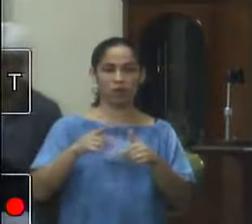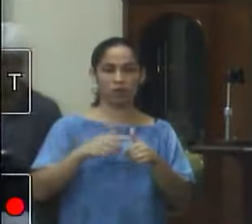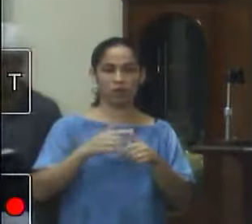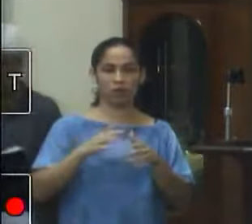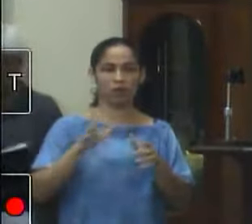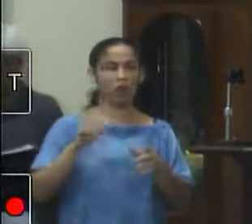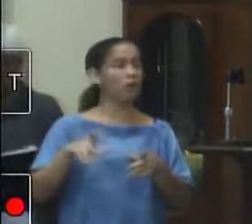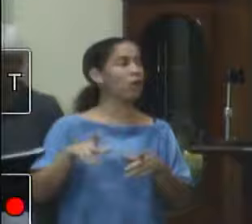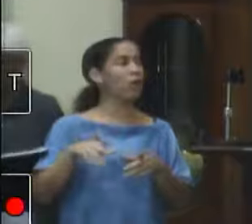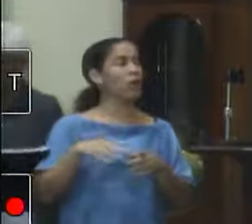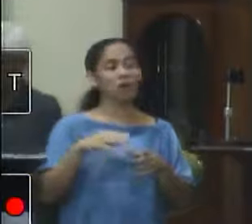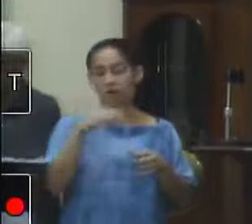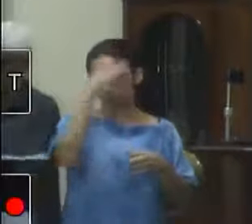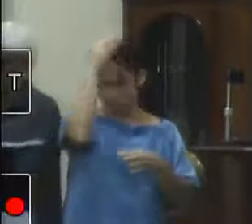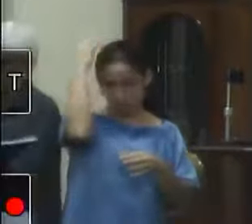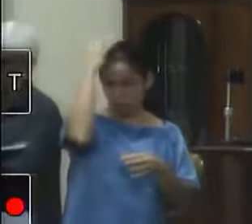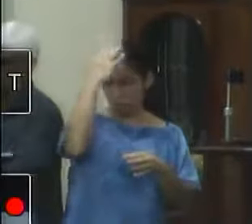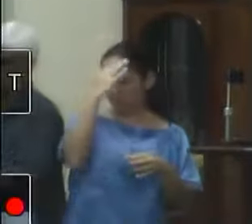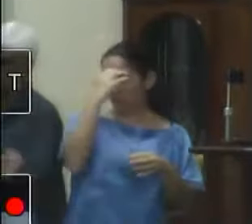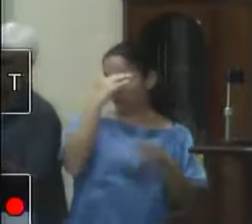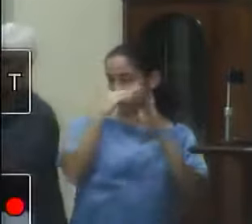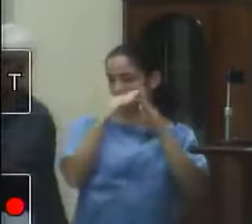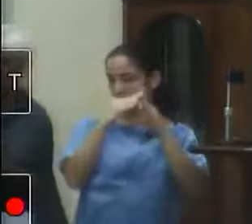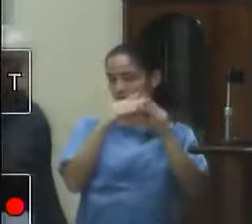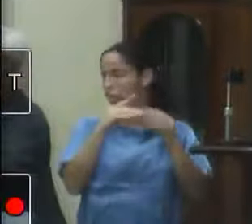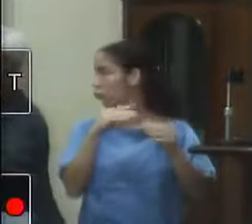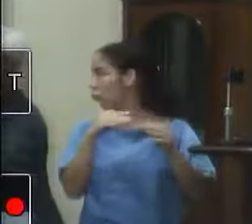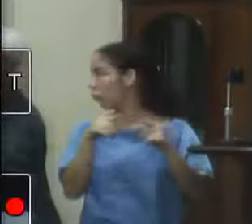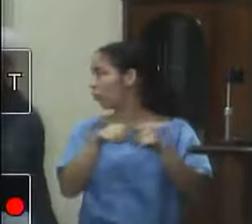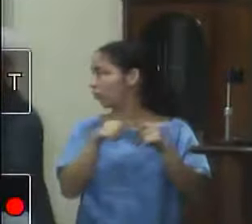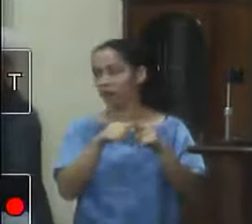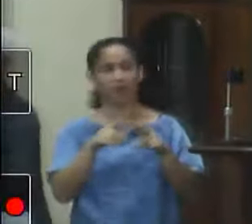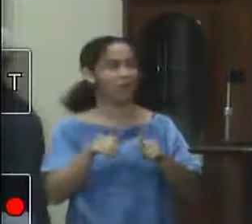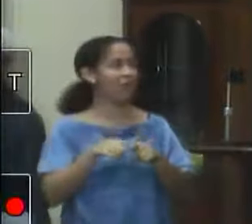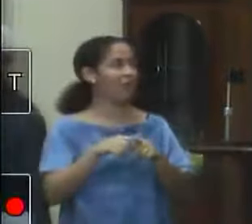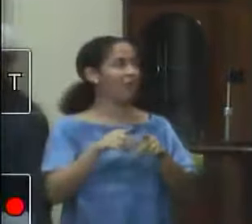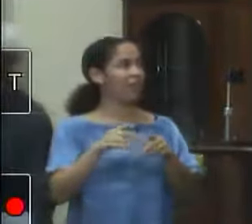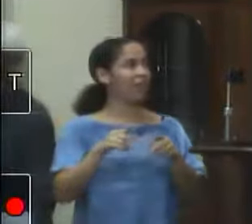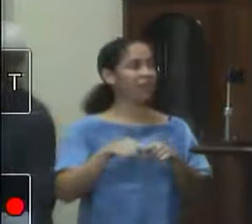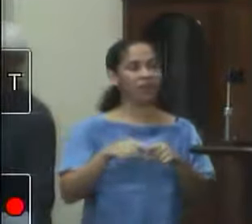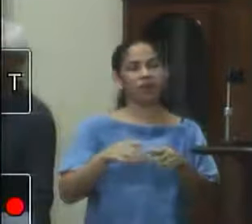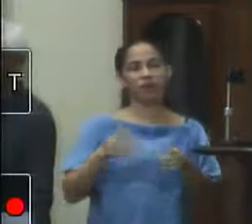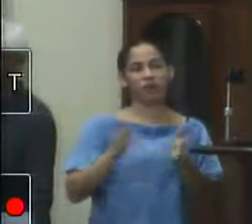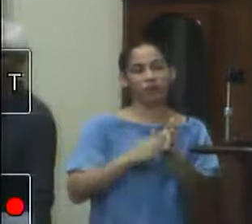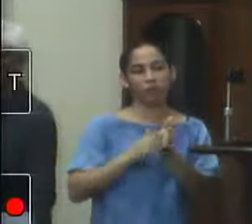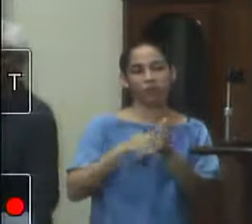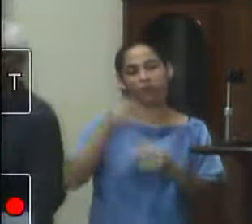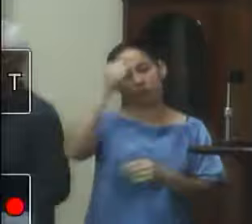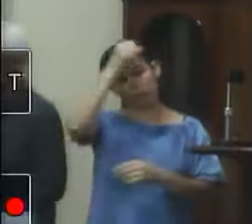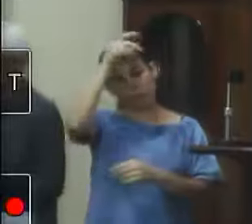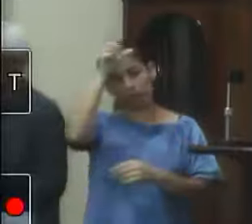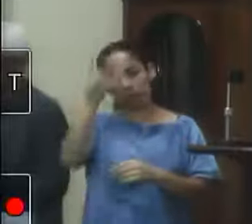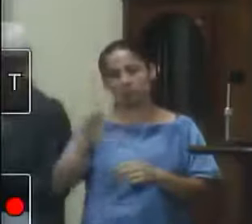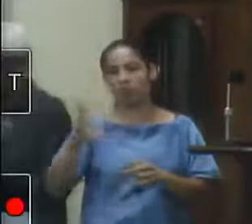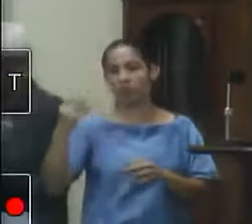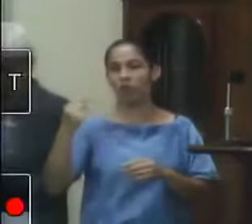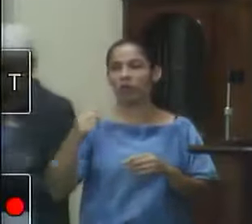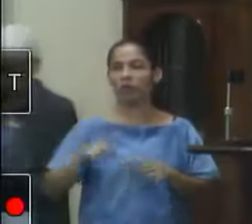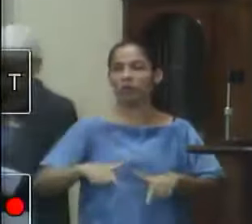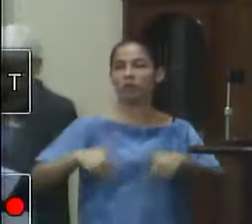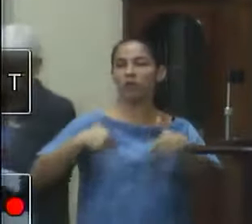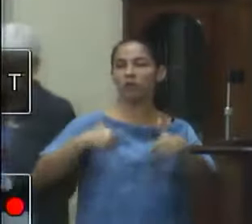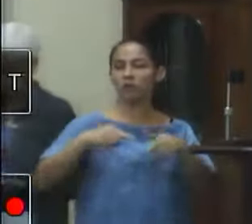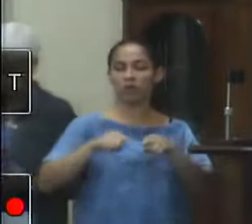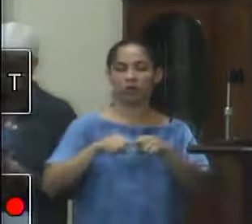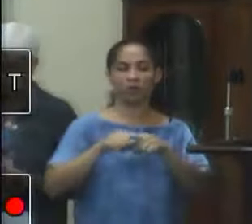E é ir lá até o médico. Então é muito importante. Parabenizo o prefeito pela iniciativa e todos aqui que estão lutando por